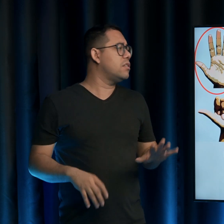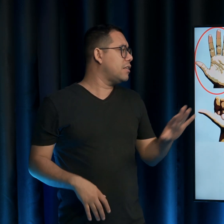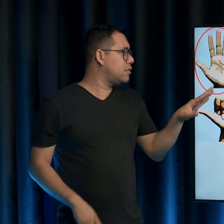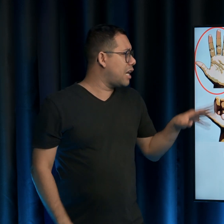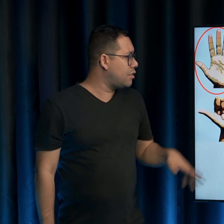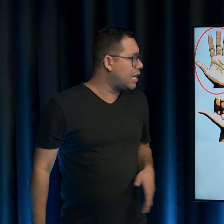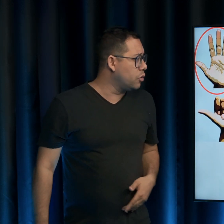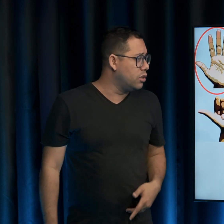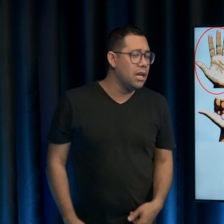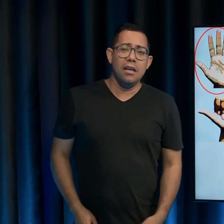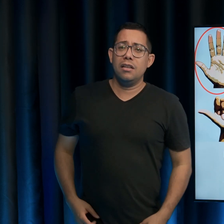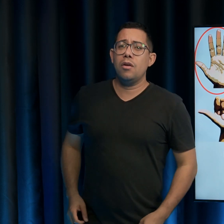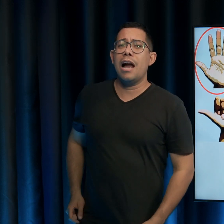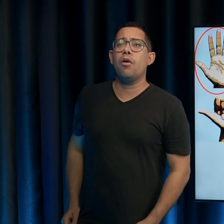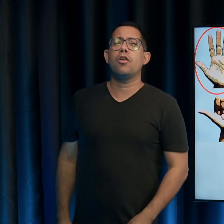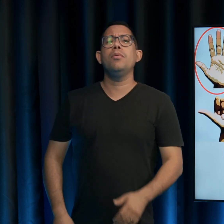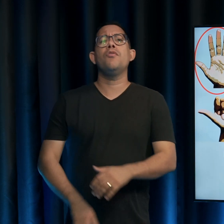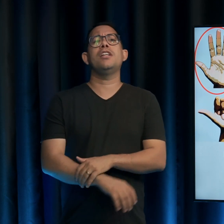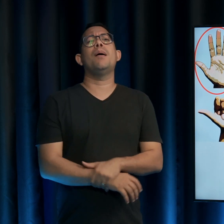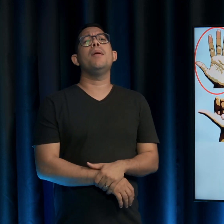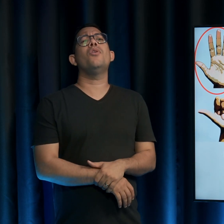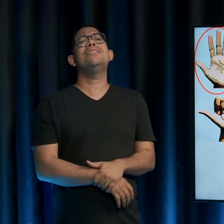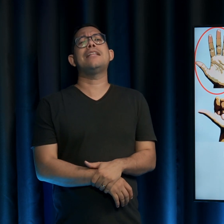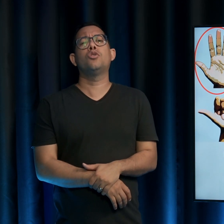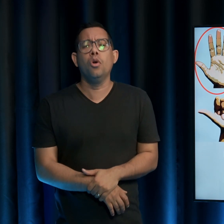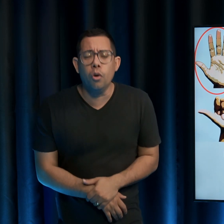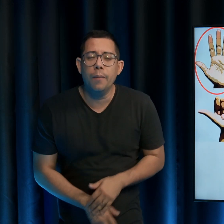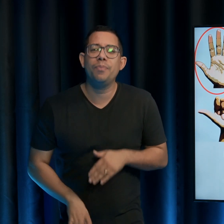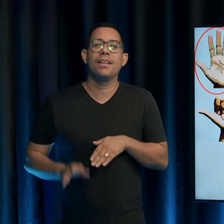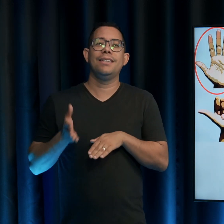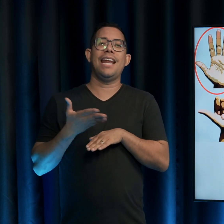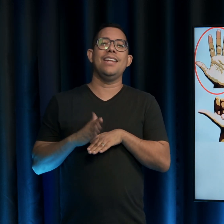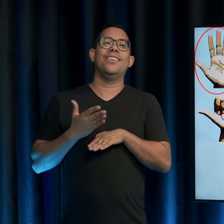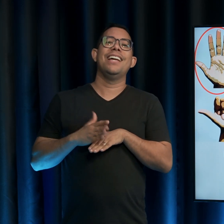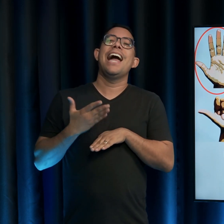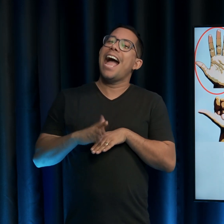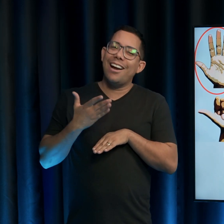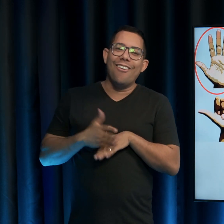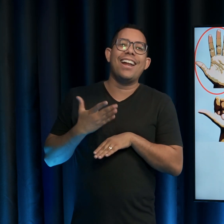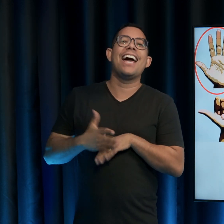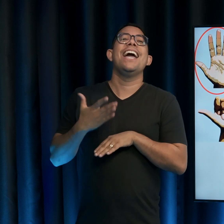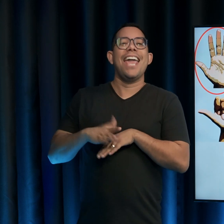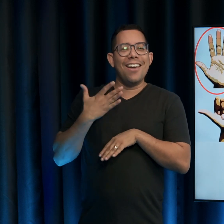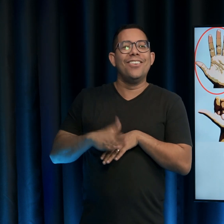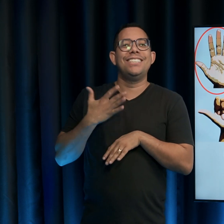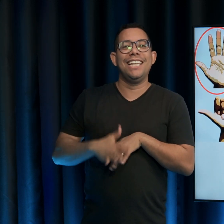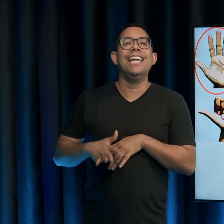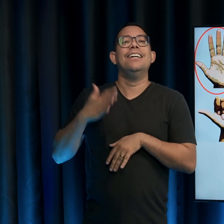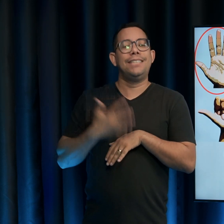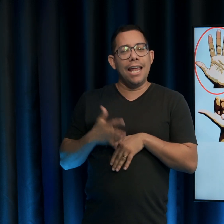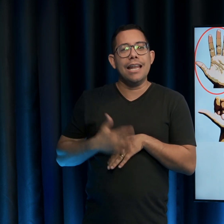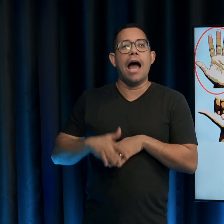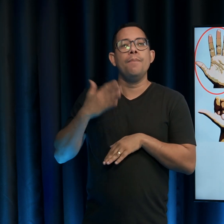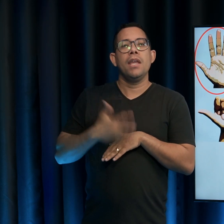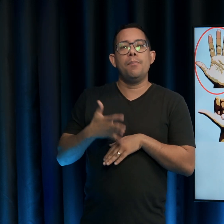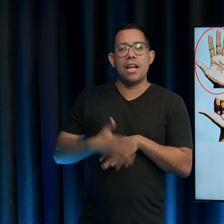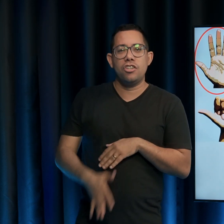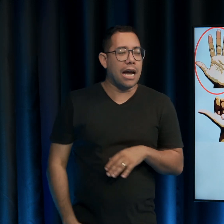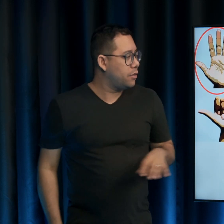esses classificadores. E agora, como que eu faço para memorizar tudo? Treino. Agora é você treinar e praticar. Então você